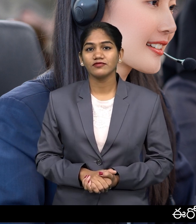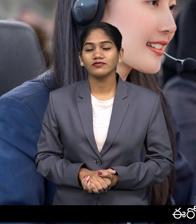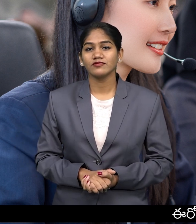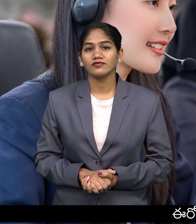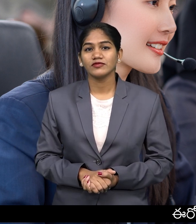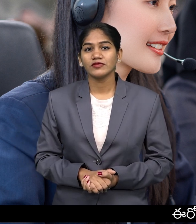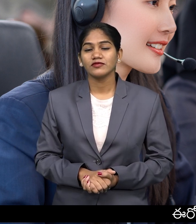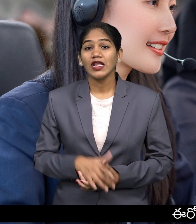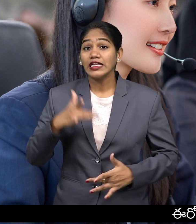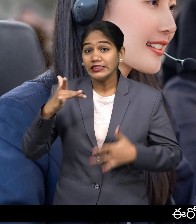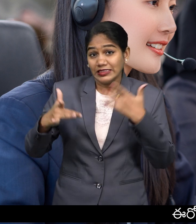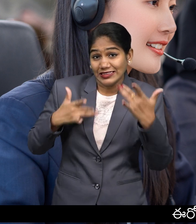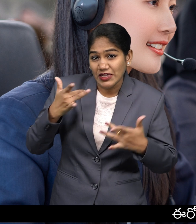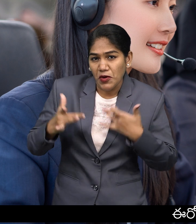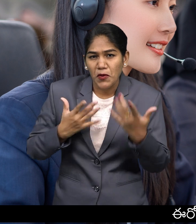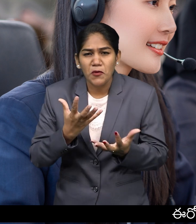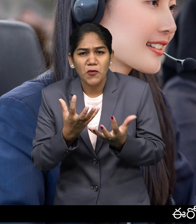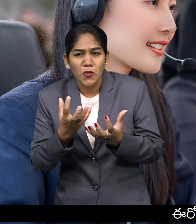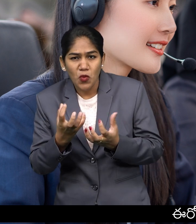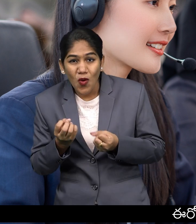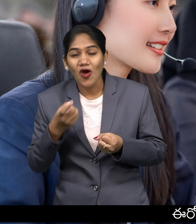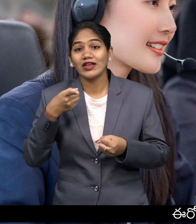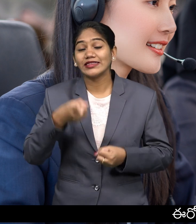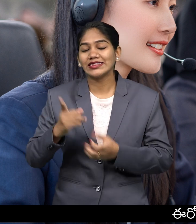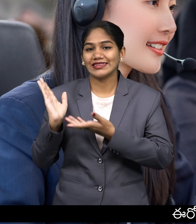ఈరోజు కోరుకునే సేవ.